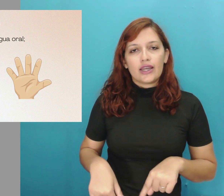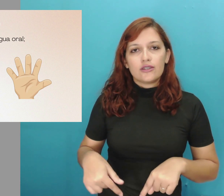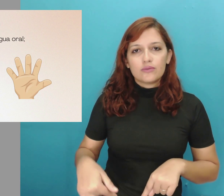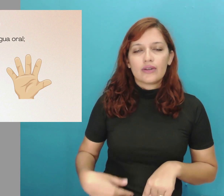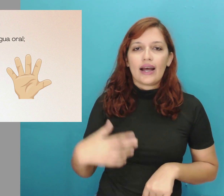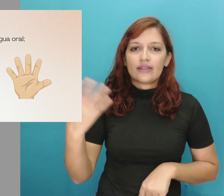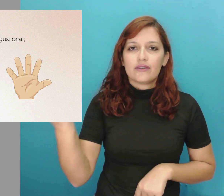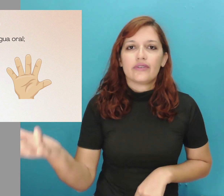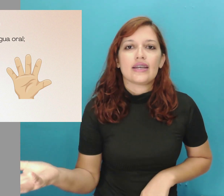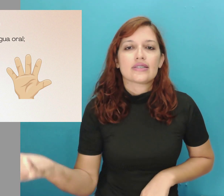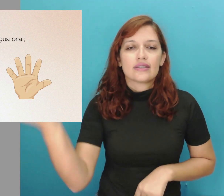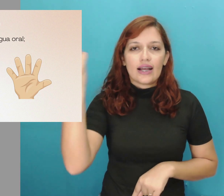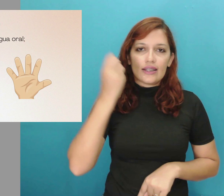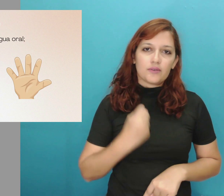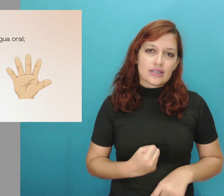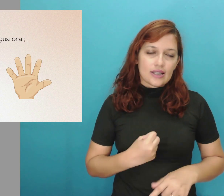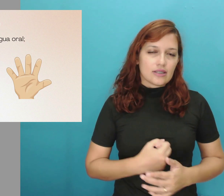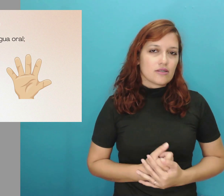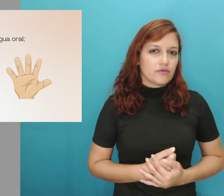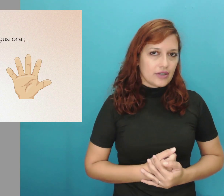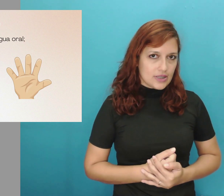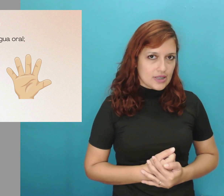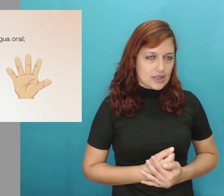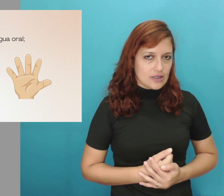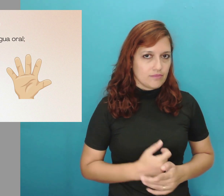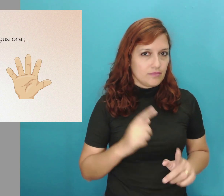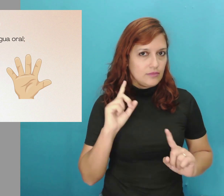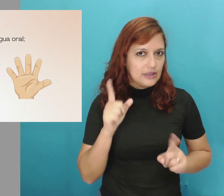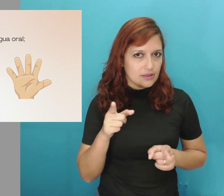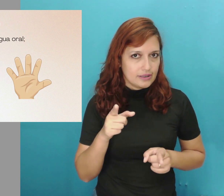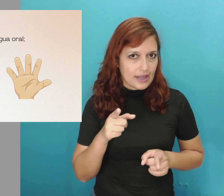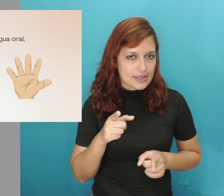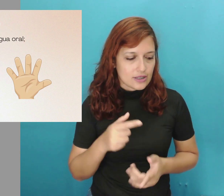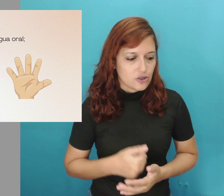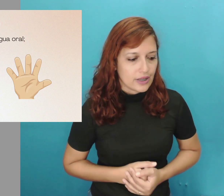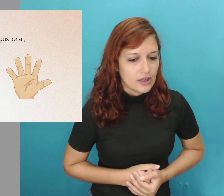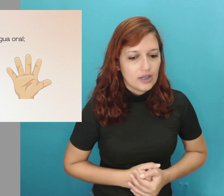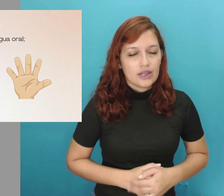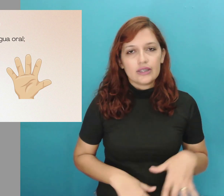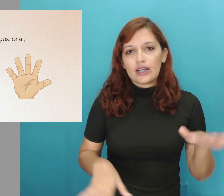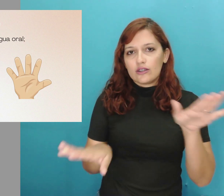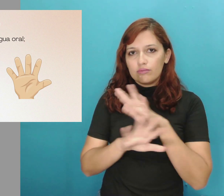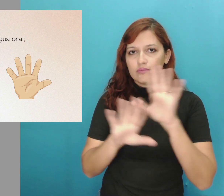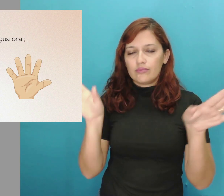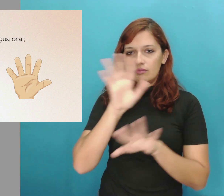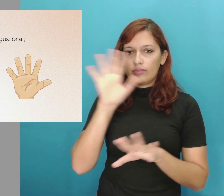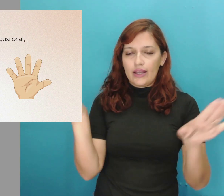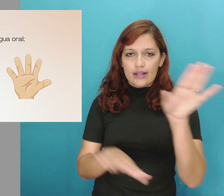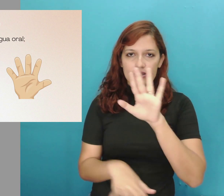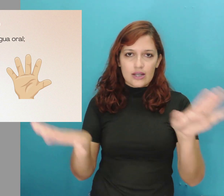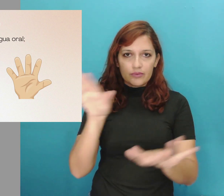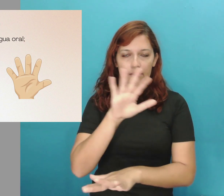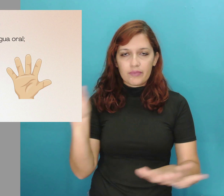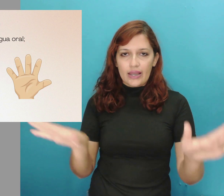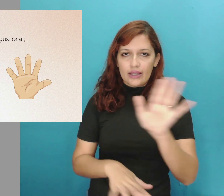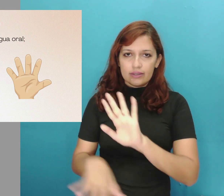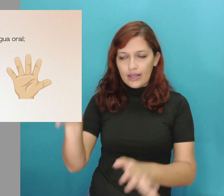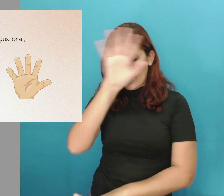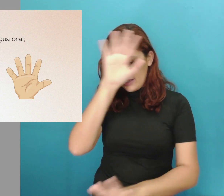veio através da língua de sinais francesa. Interessante, né? Então, elas não